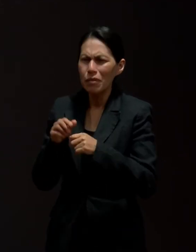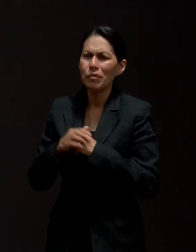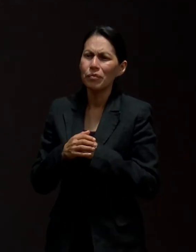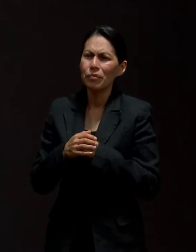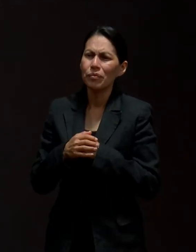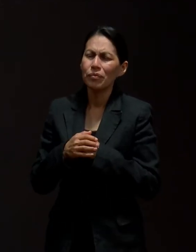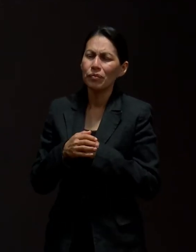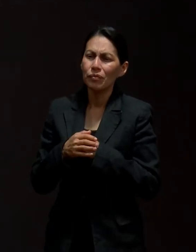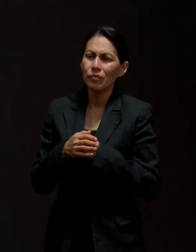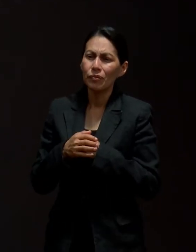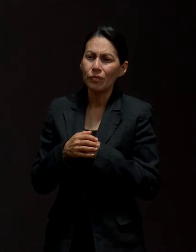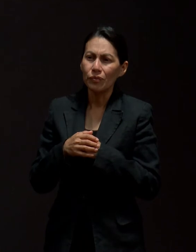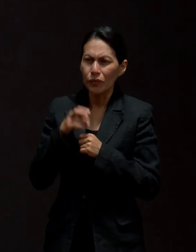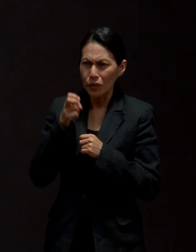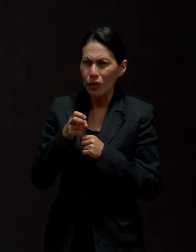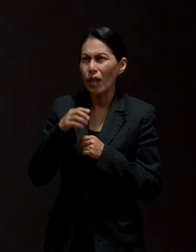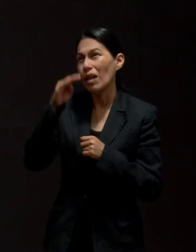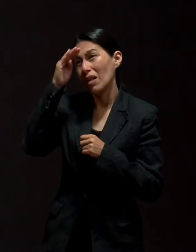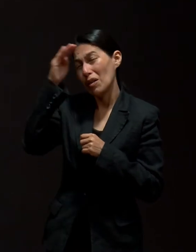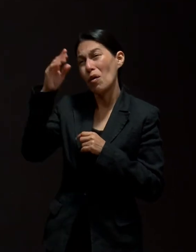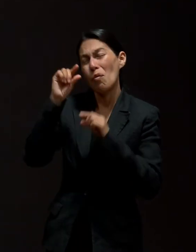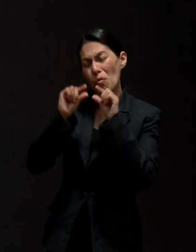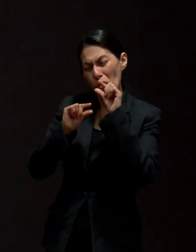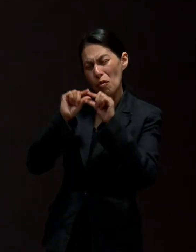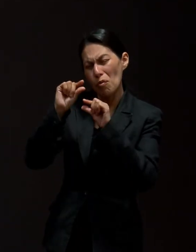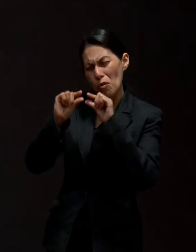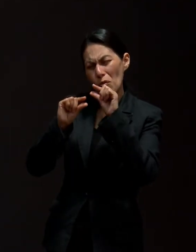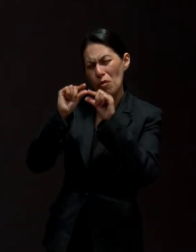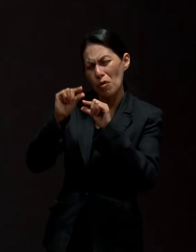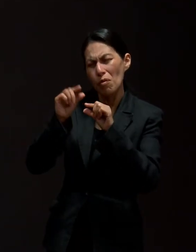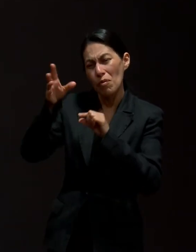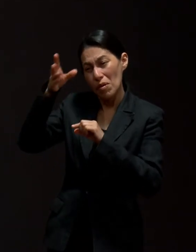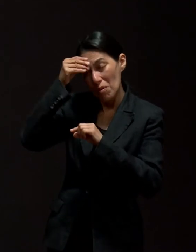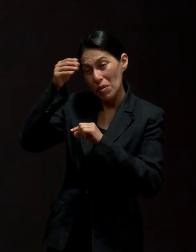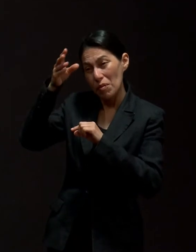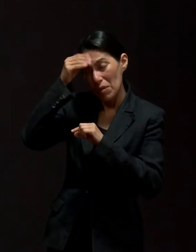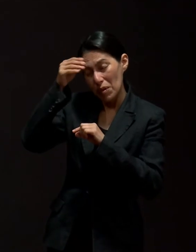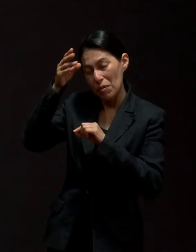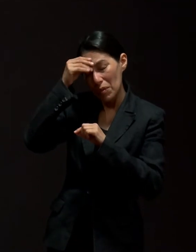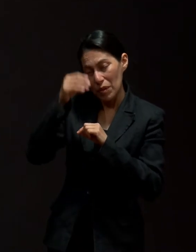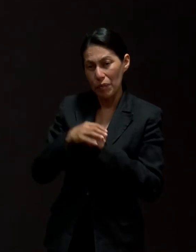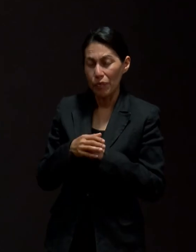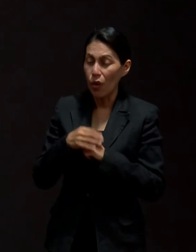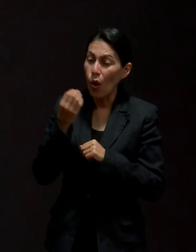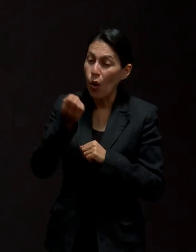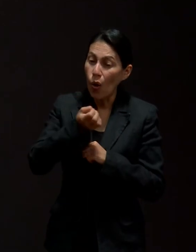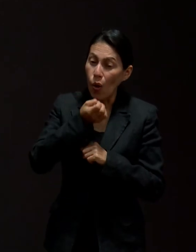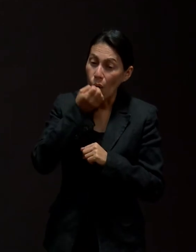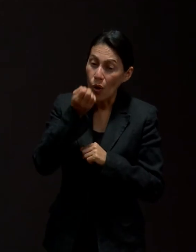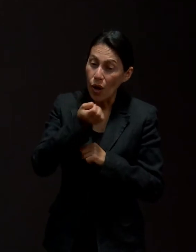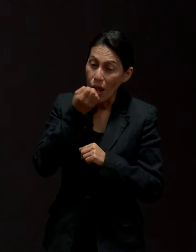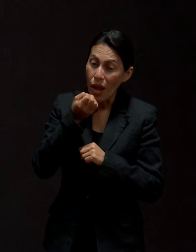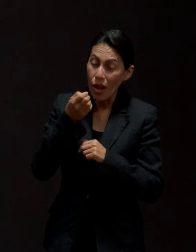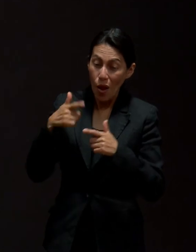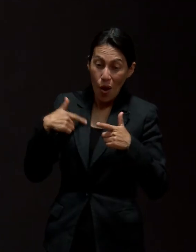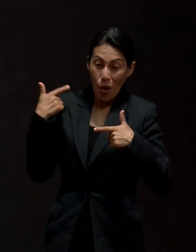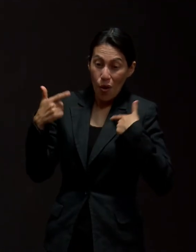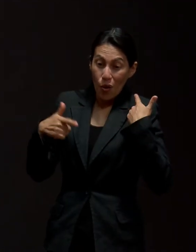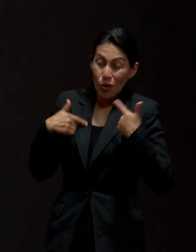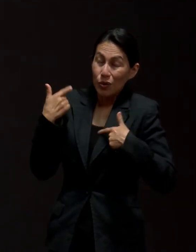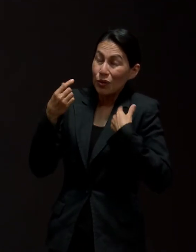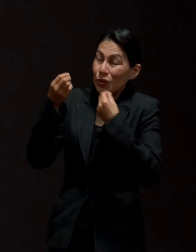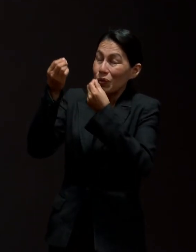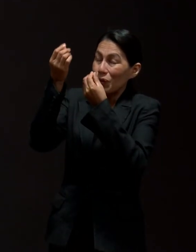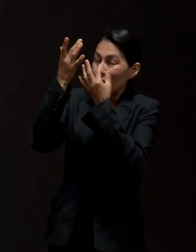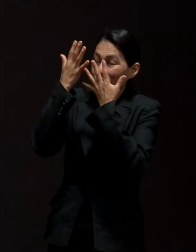no sabe uno, pero sí el Señor te va enseñando. Y poquito a poquito, porque orar es tener la presencia de